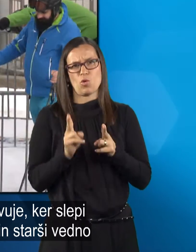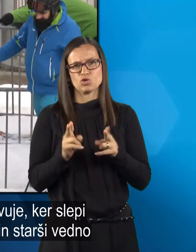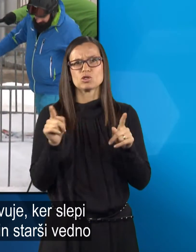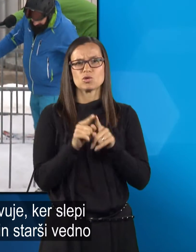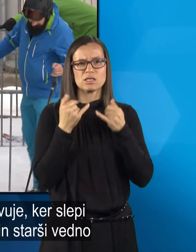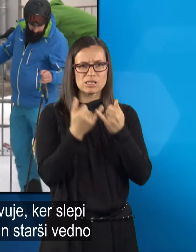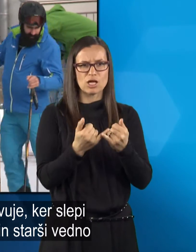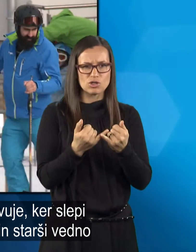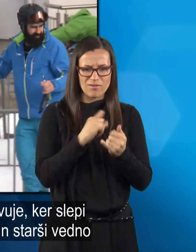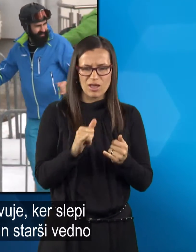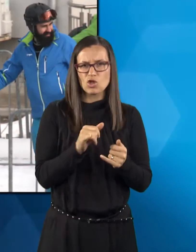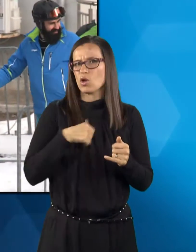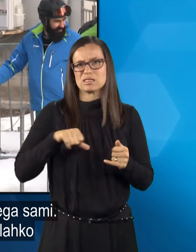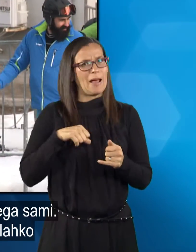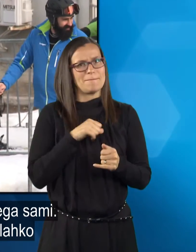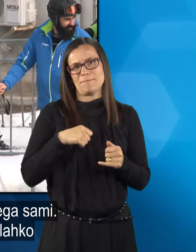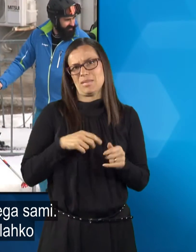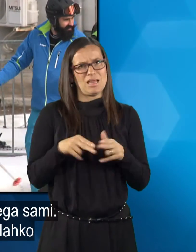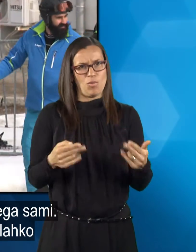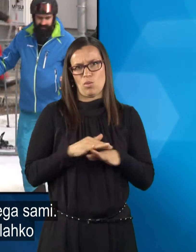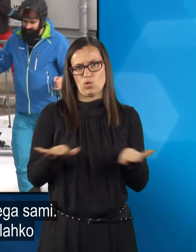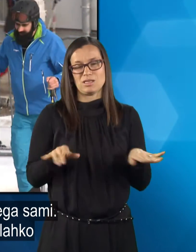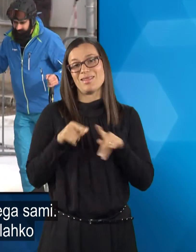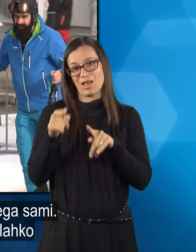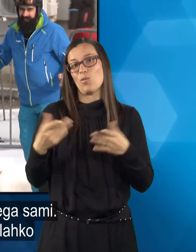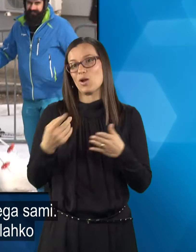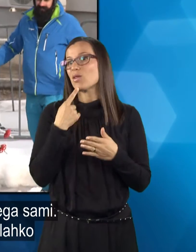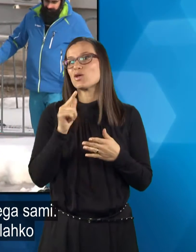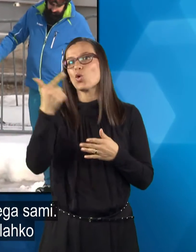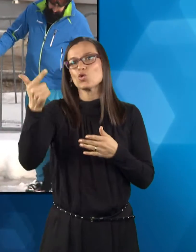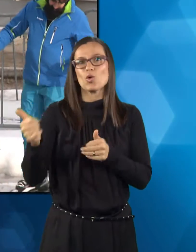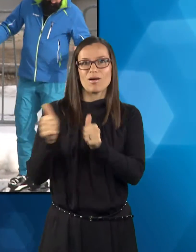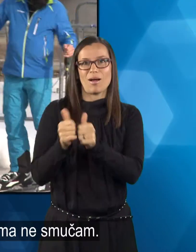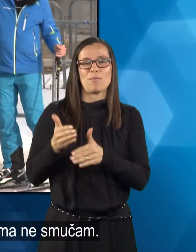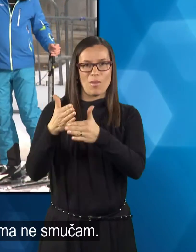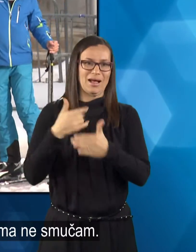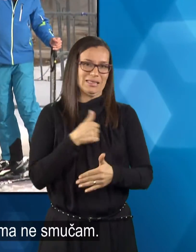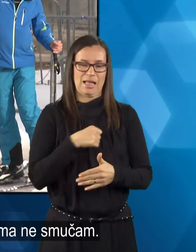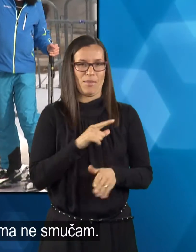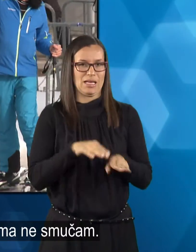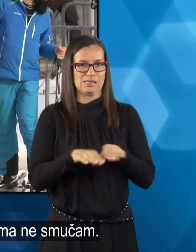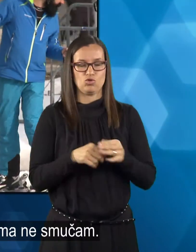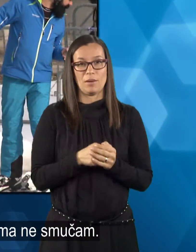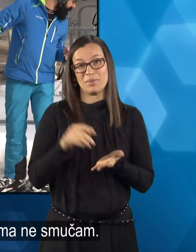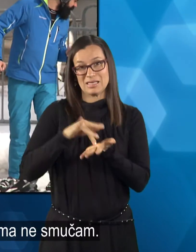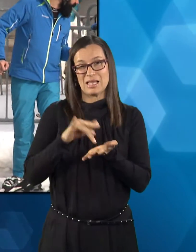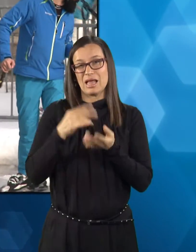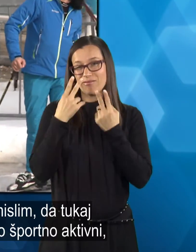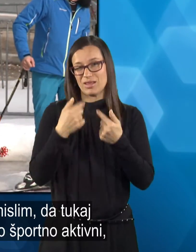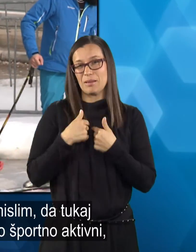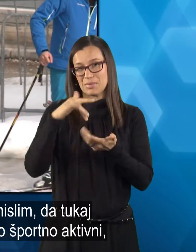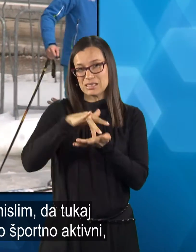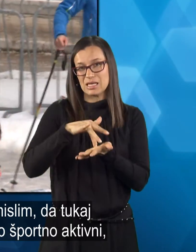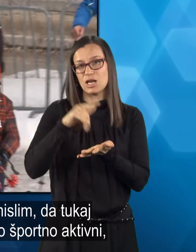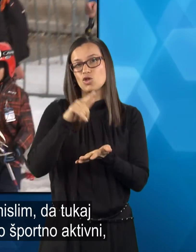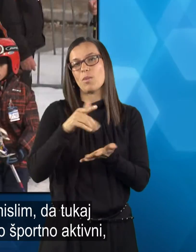in tudi starši vedno ne zmoremo vsega sami, tako mu pa lahko nekdo pomaga, ker je sama ne smučam. Center Vidim cilj pa mislim, da tukaj